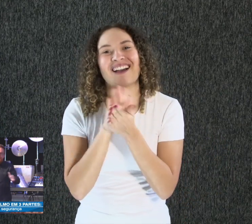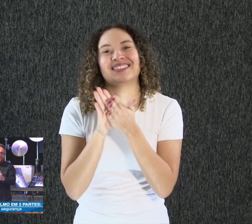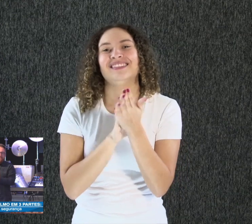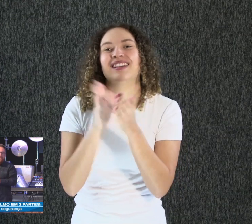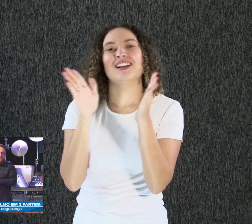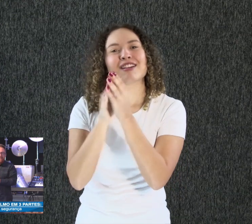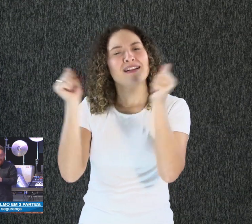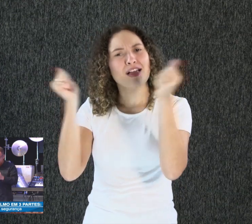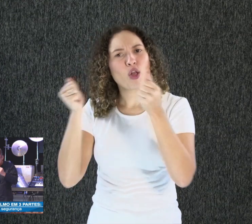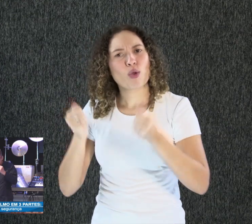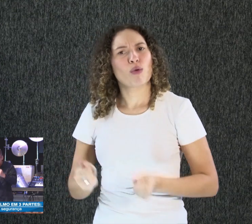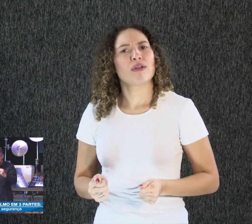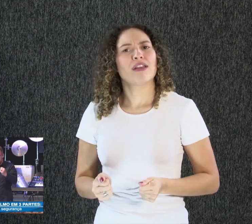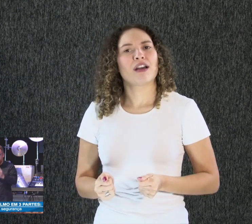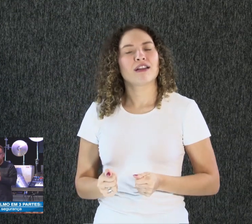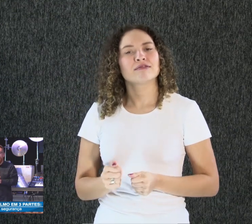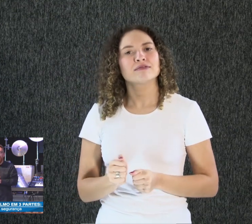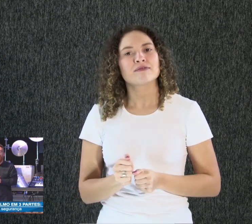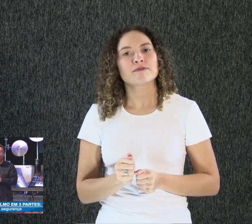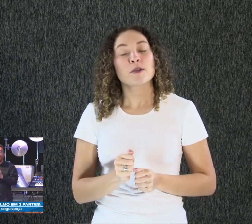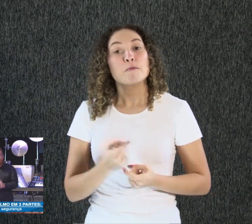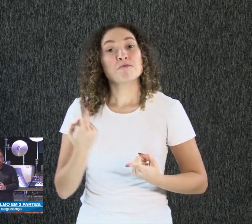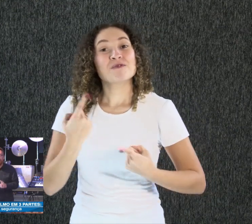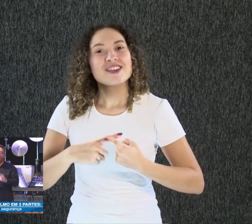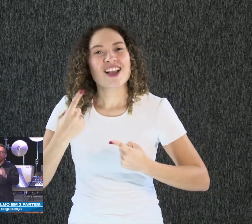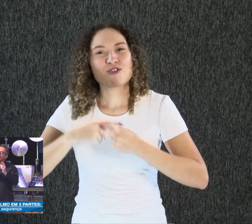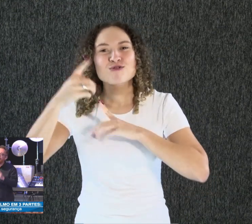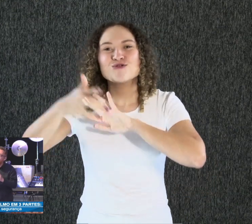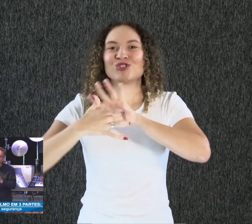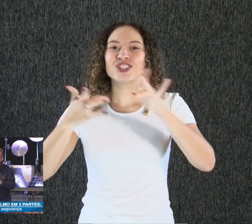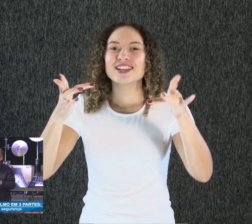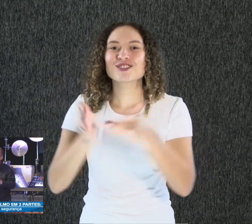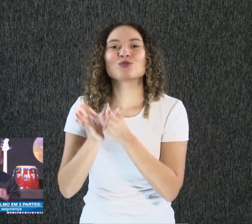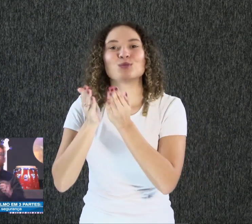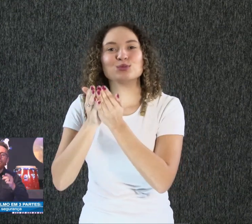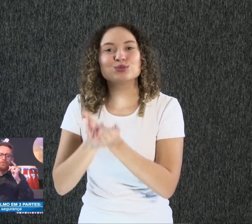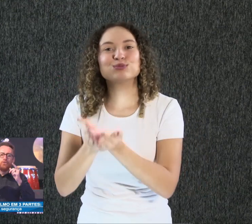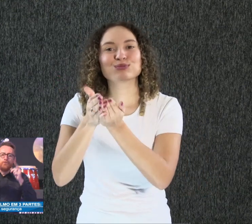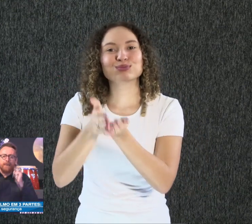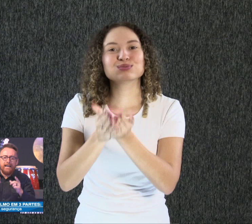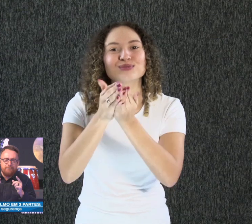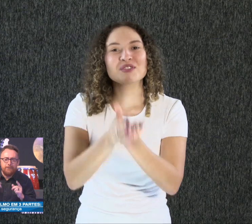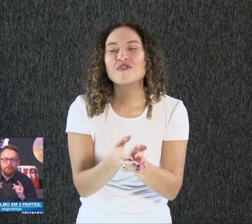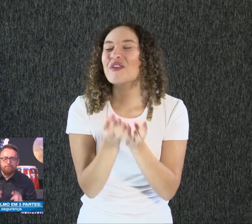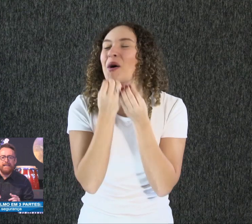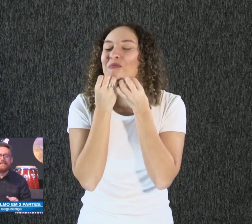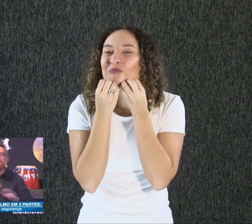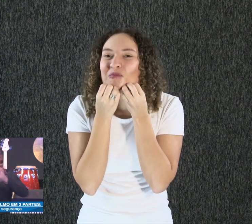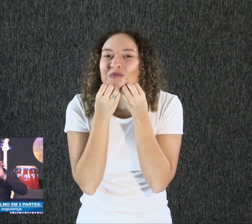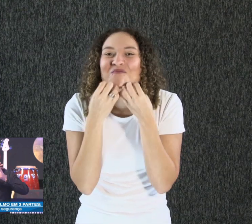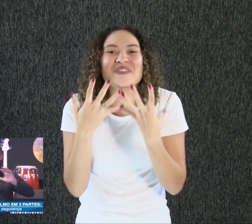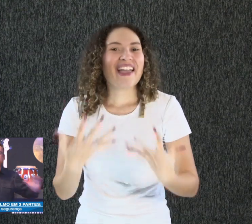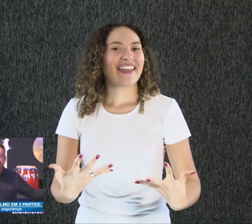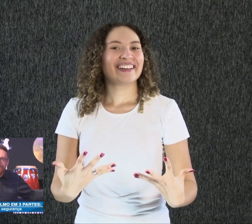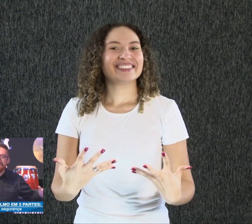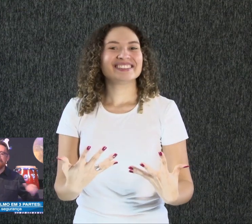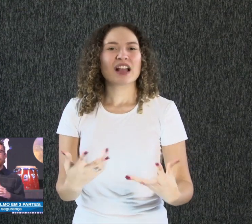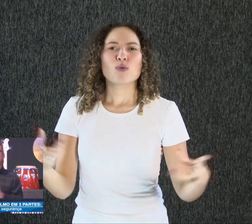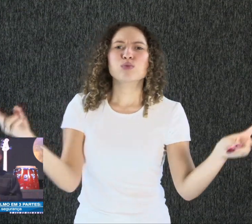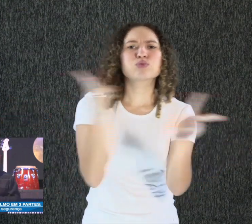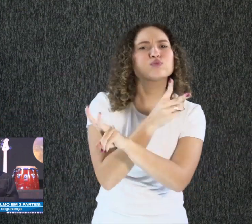a temer. Aleluia por isso. Com Cristo no barco, tudo vai muito bem e